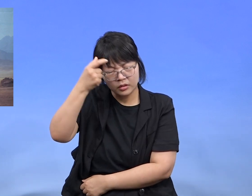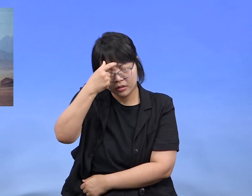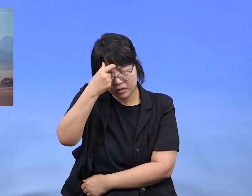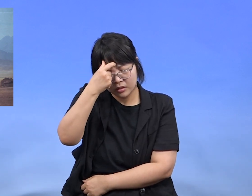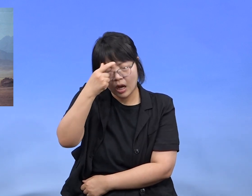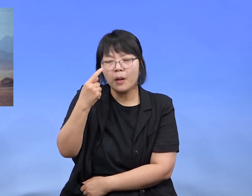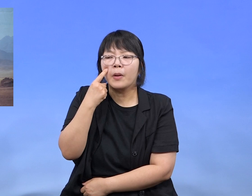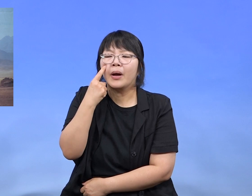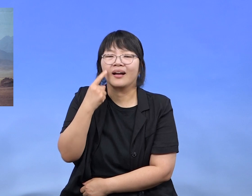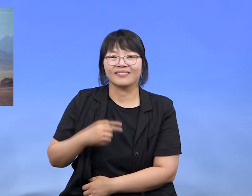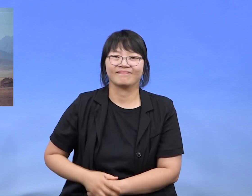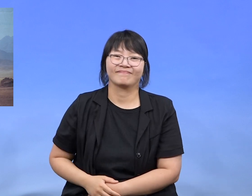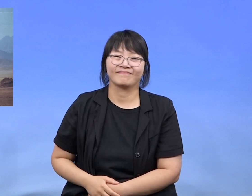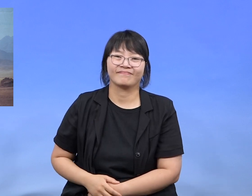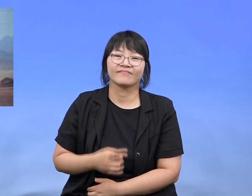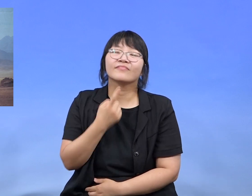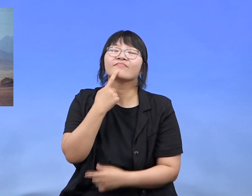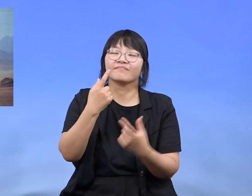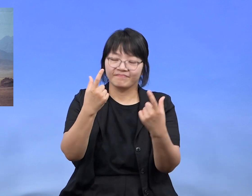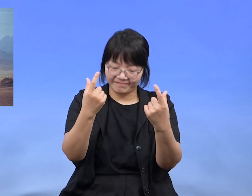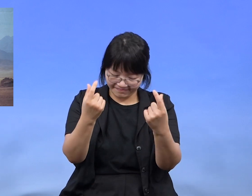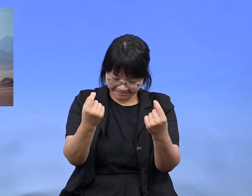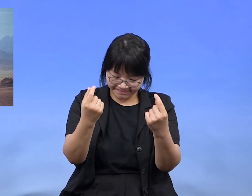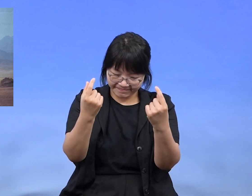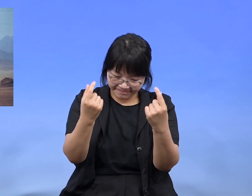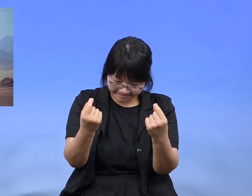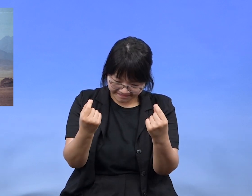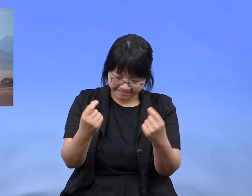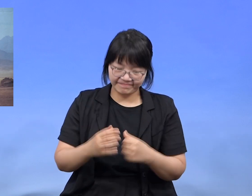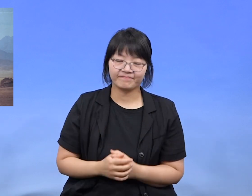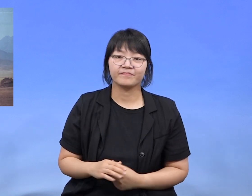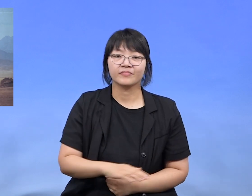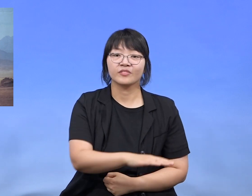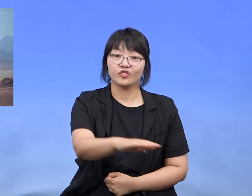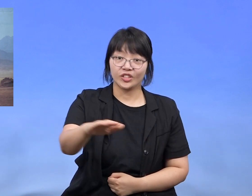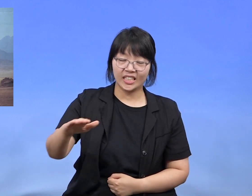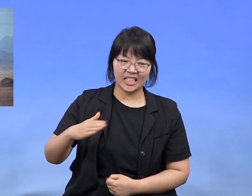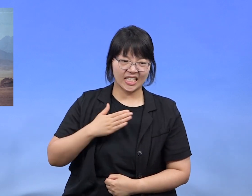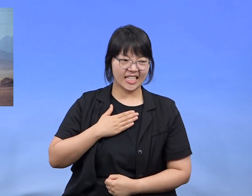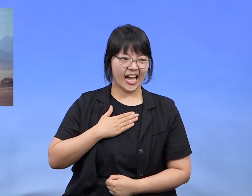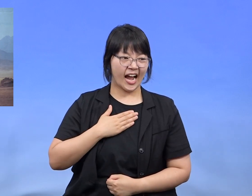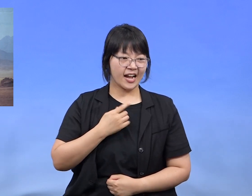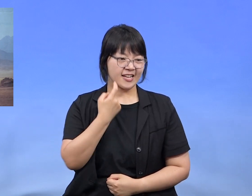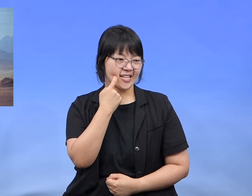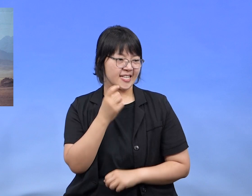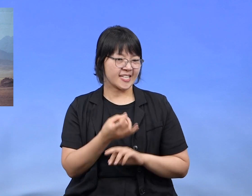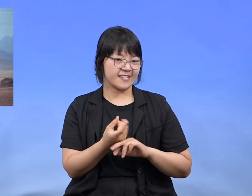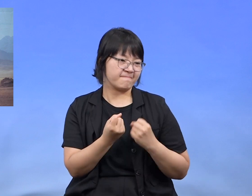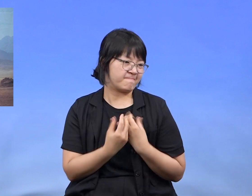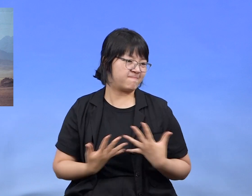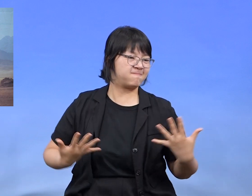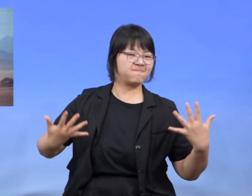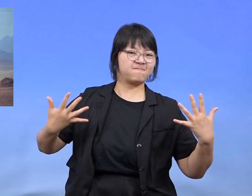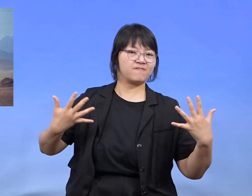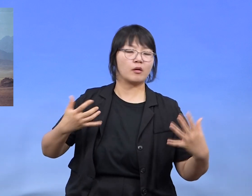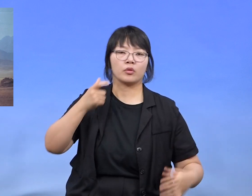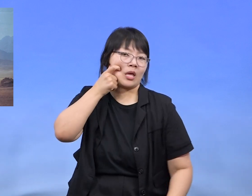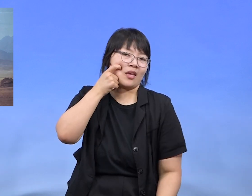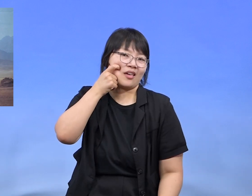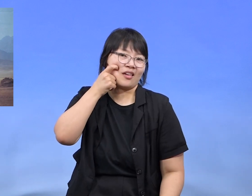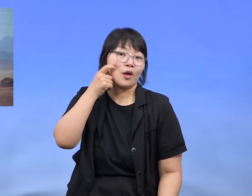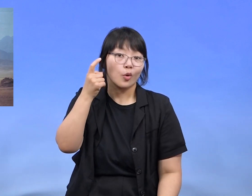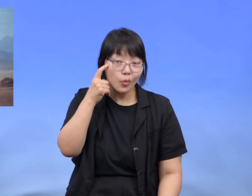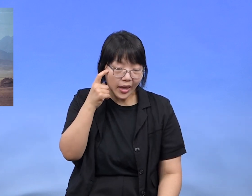그렇습니다. 사랑하는 여러분, 우리는 감히 금초대는 될 수가 없을지 몰라요. 금초대는